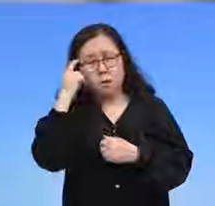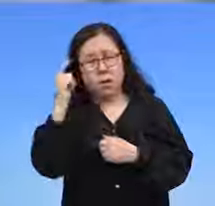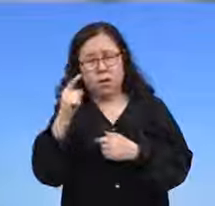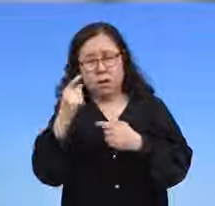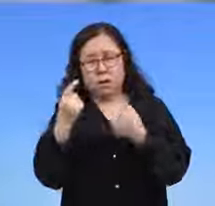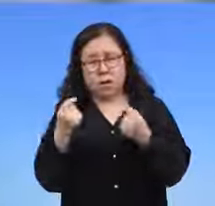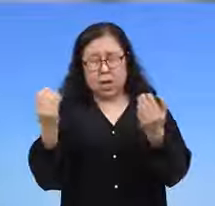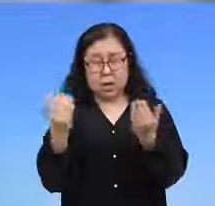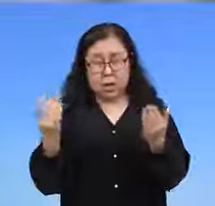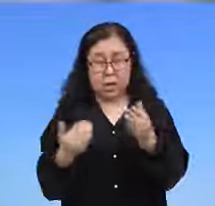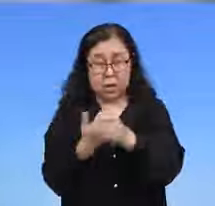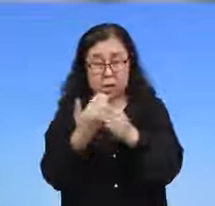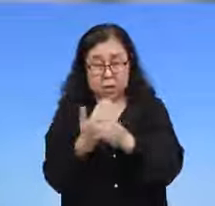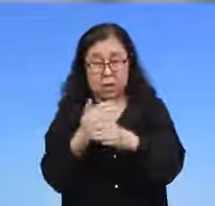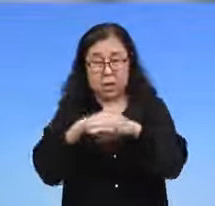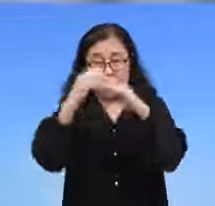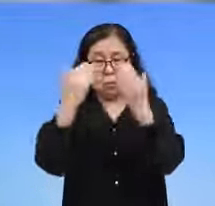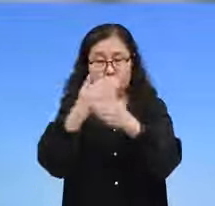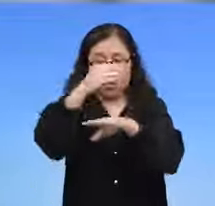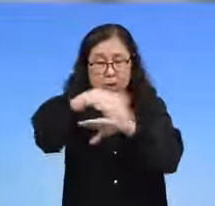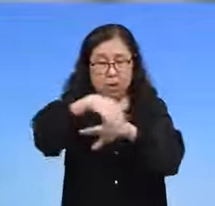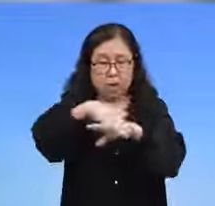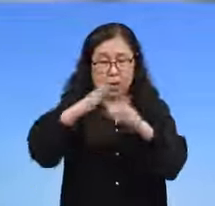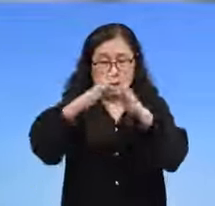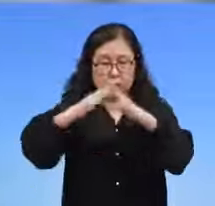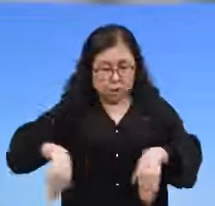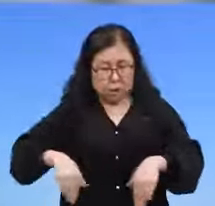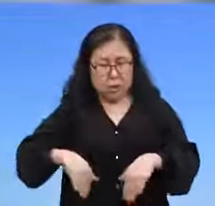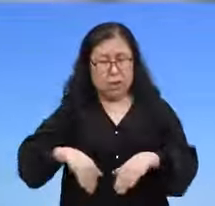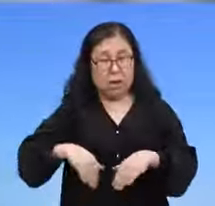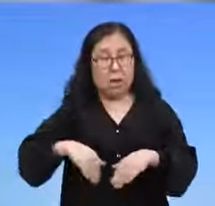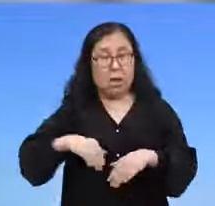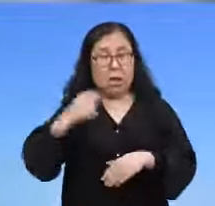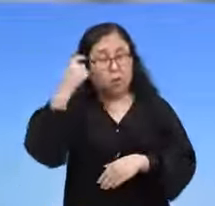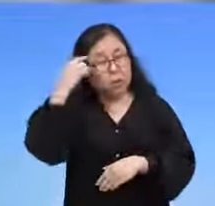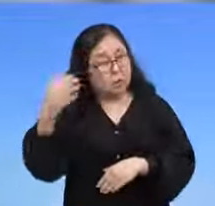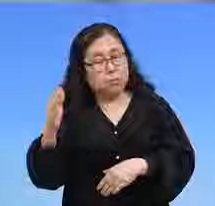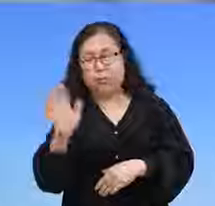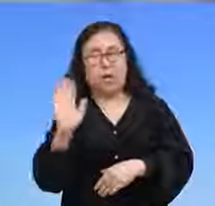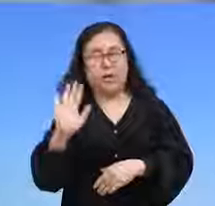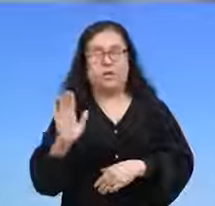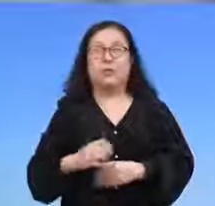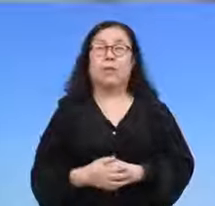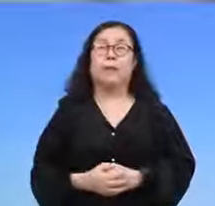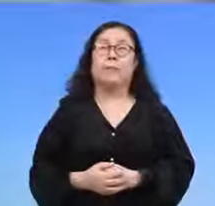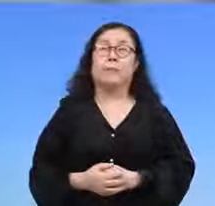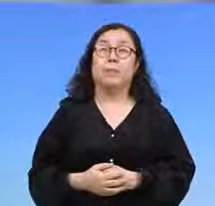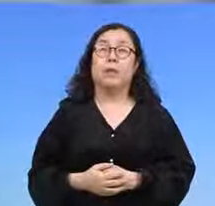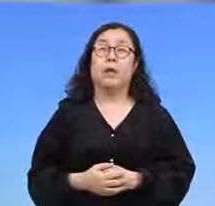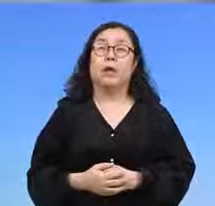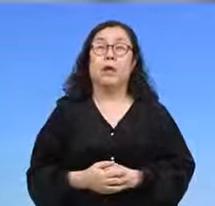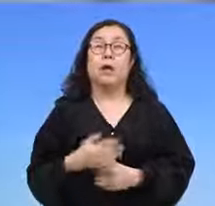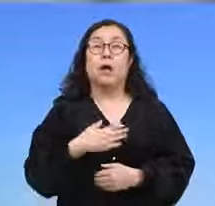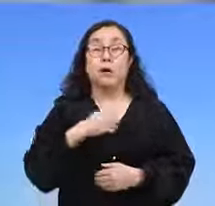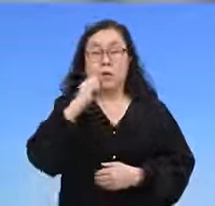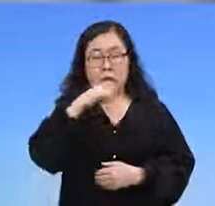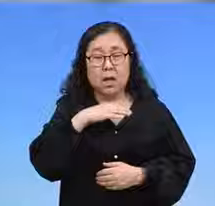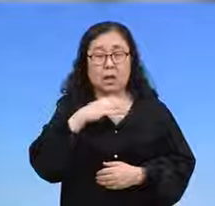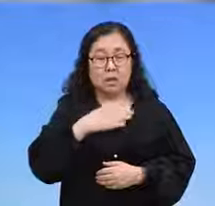왜 모든 스케줄이 지금 다 이게 지금 차질이 생기게 되지? 제가 이런 질문을 해본 적이 없습니다.